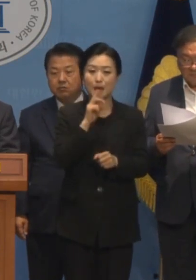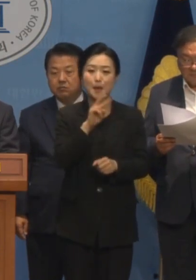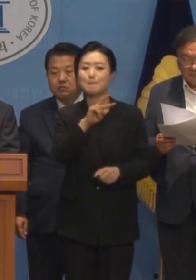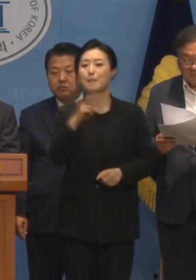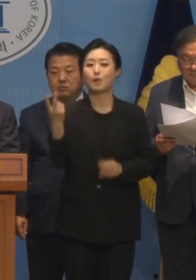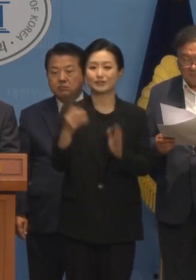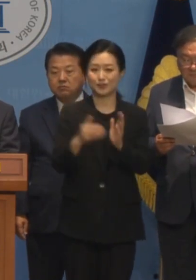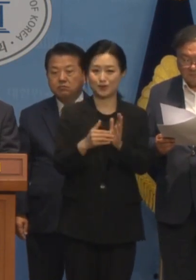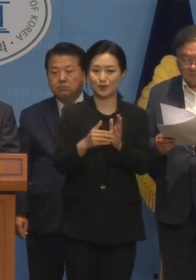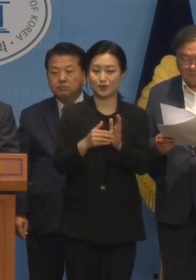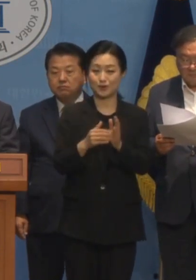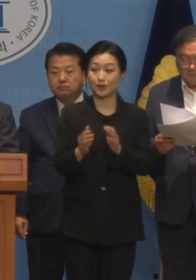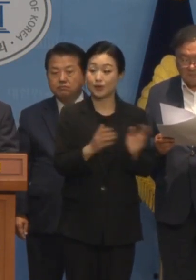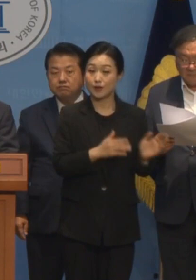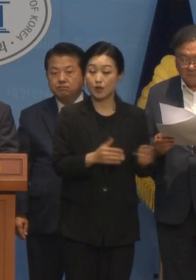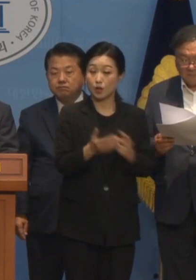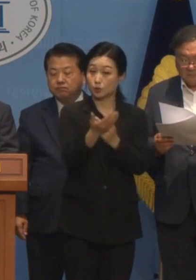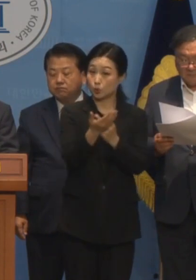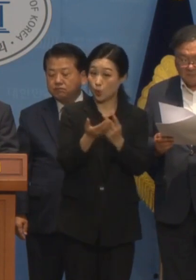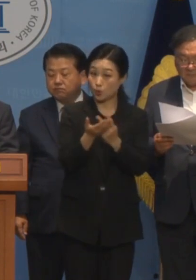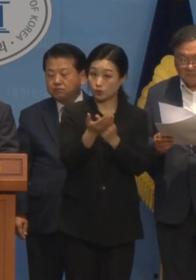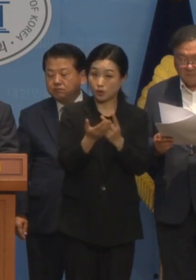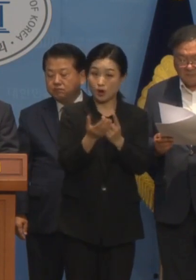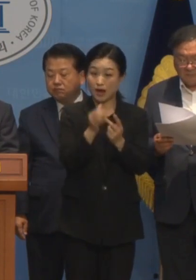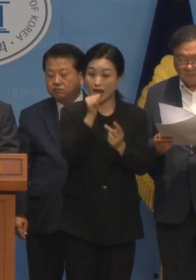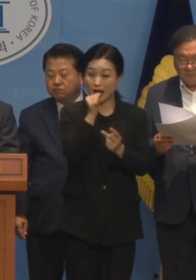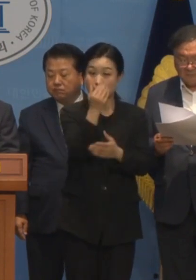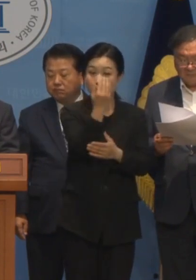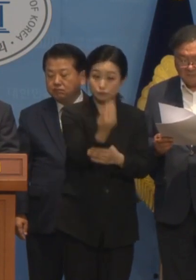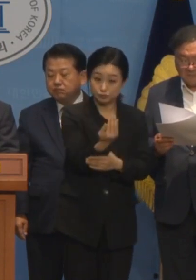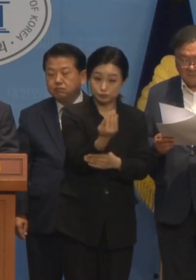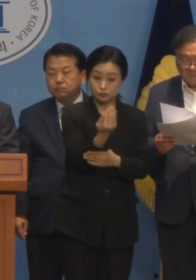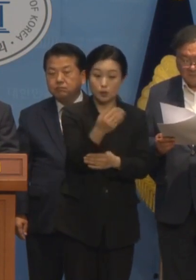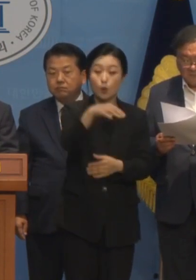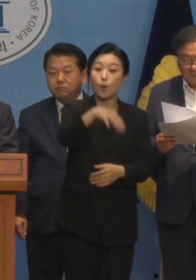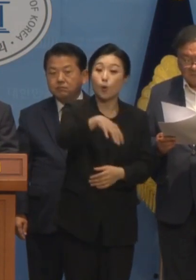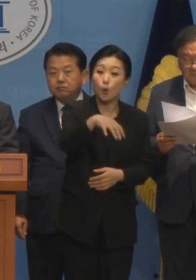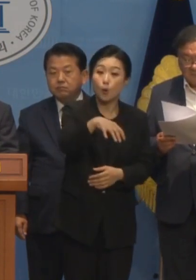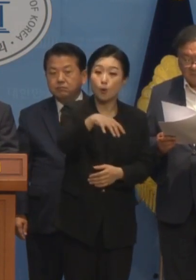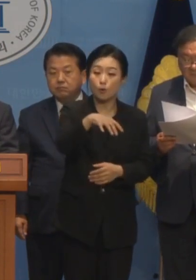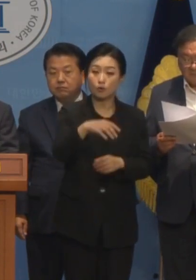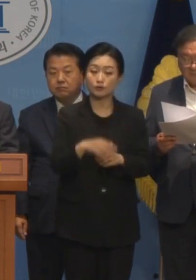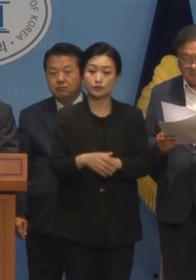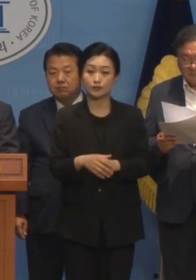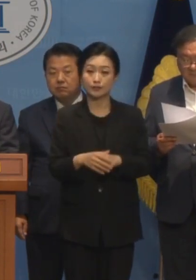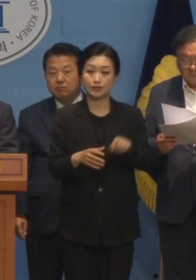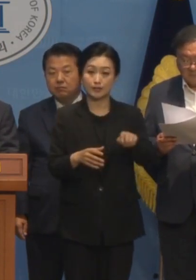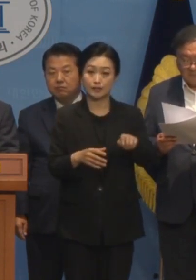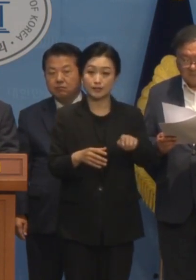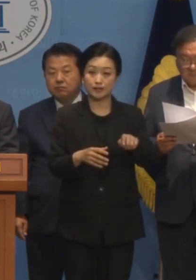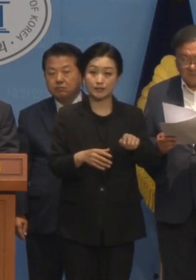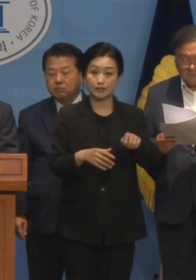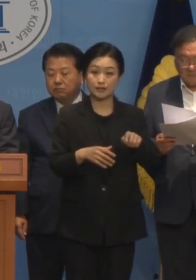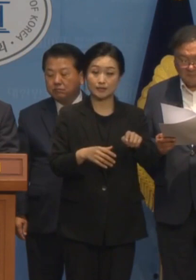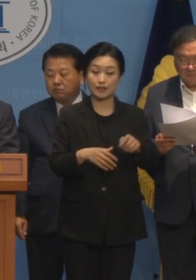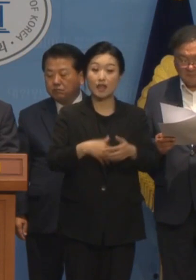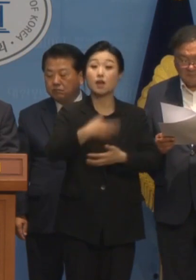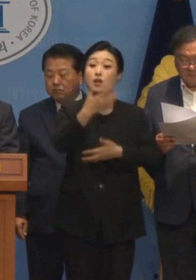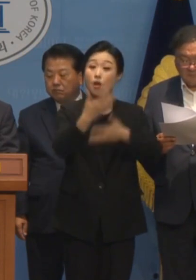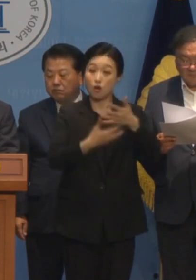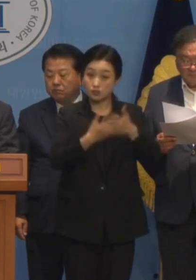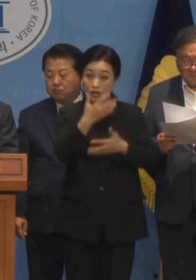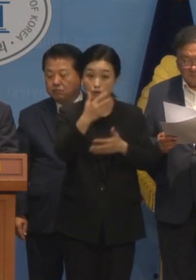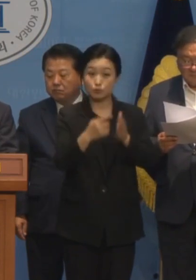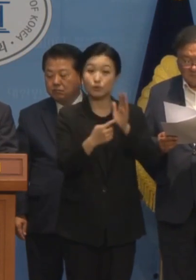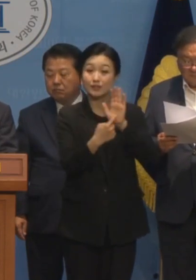없습니다. 철거한 독도 조형물이 있던 자리에 뒤늦게라도 영상으로